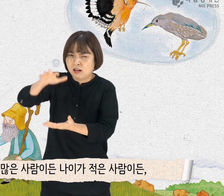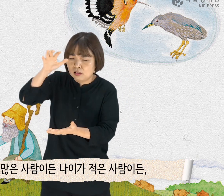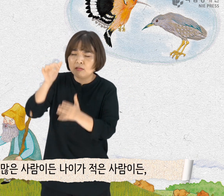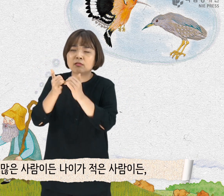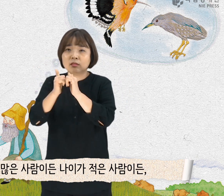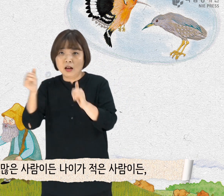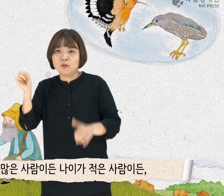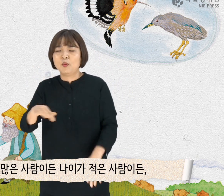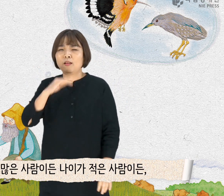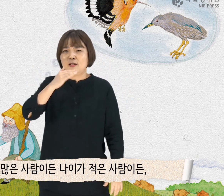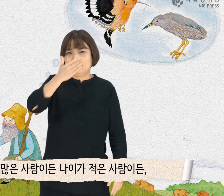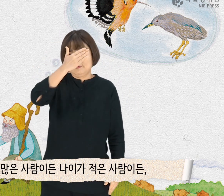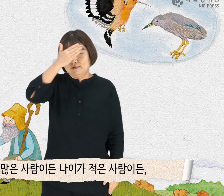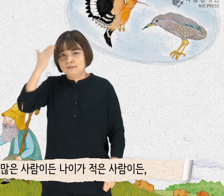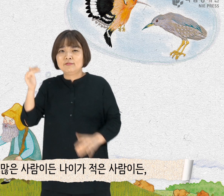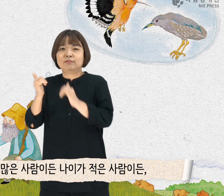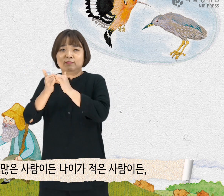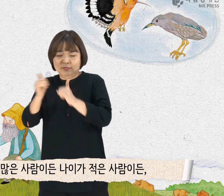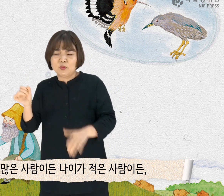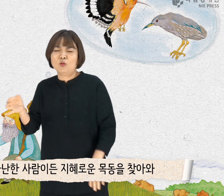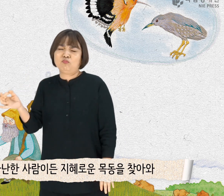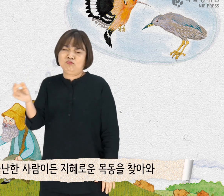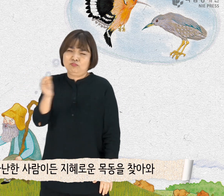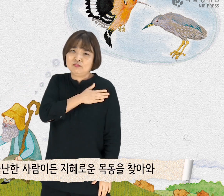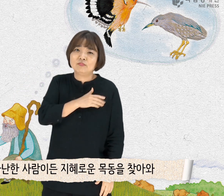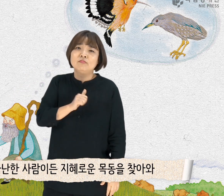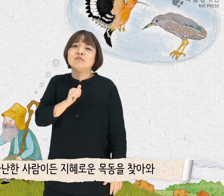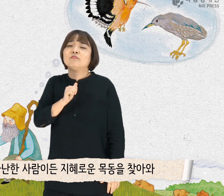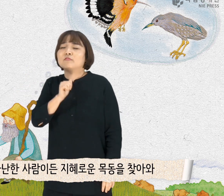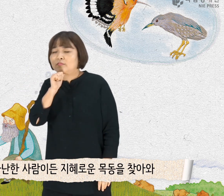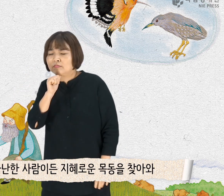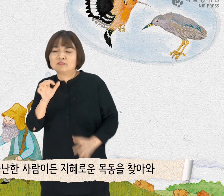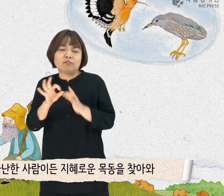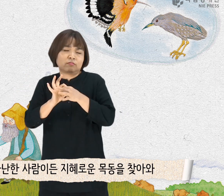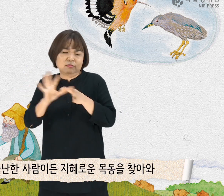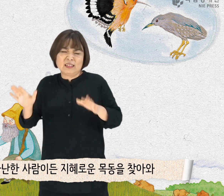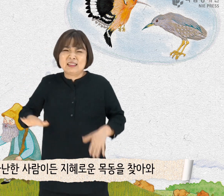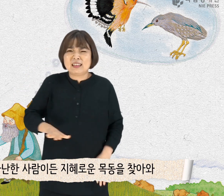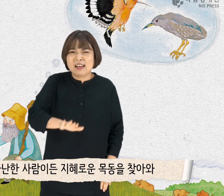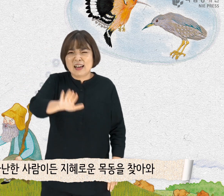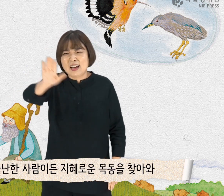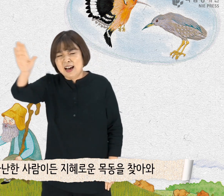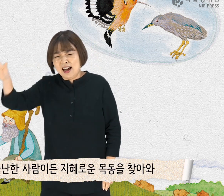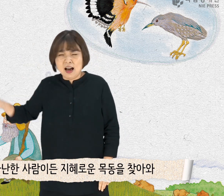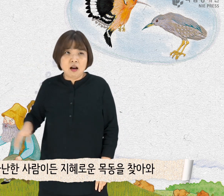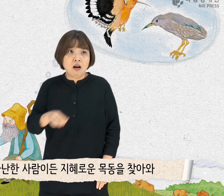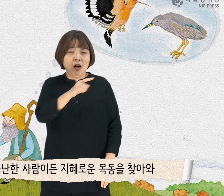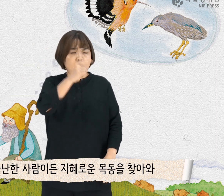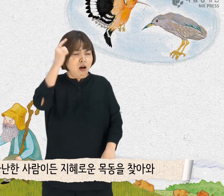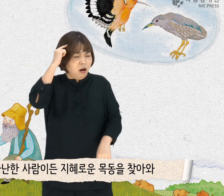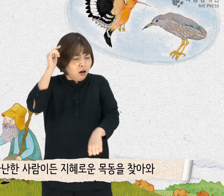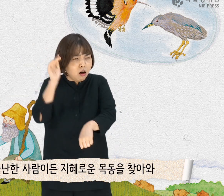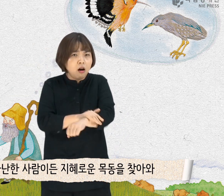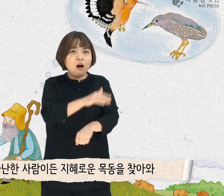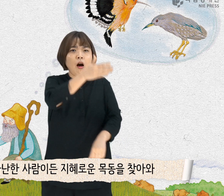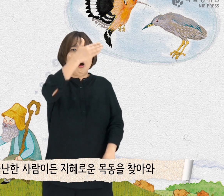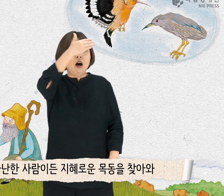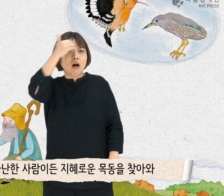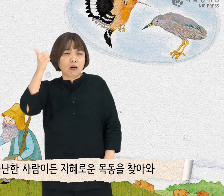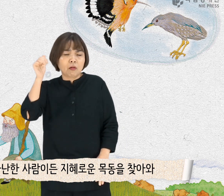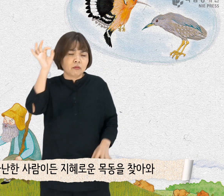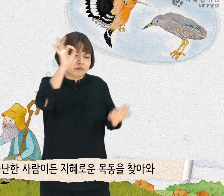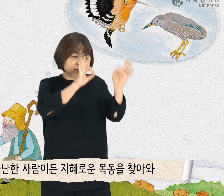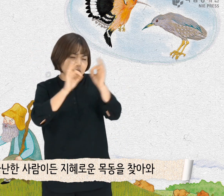나이가 많은 사람이든 나이가 적은 사람이 든 부자든 가난한 사람이든 지혜로운 목동을